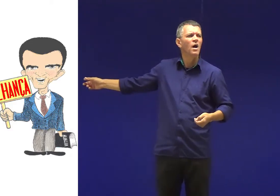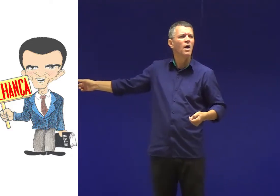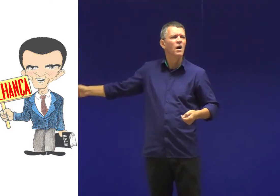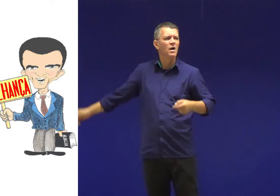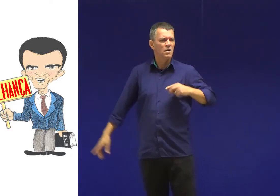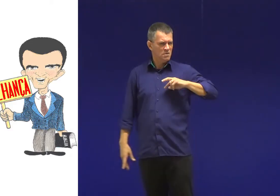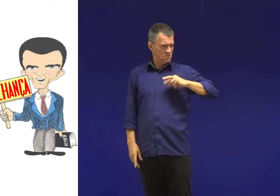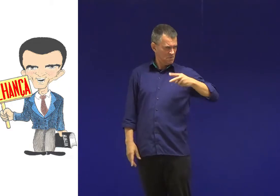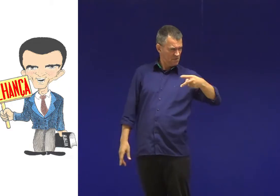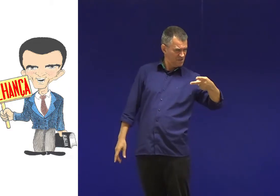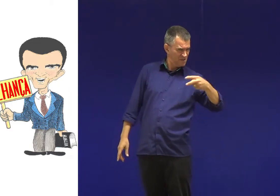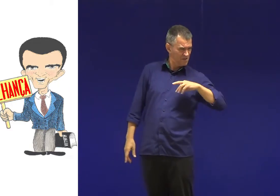Semelhança?